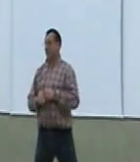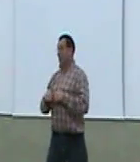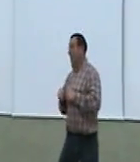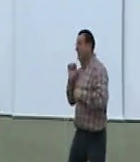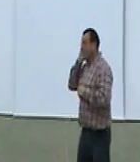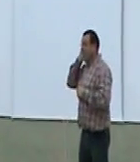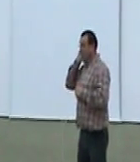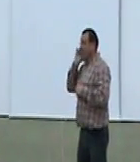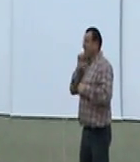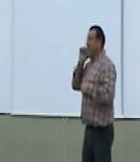Ron-ron ebizerri,